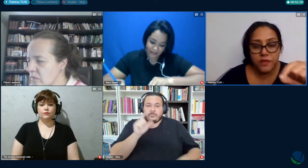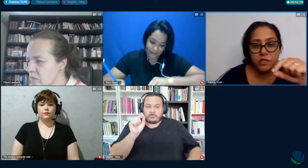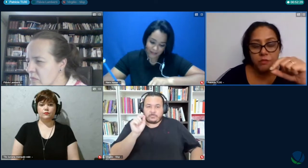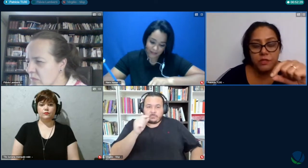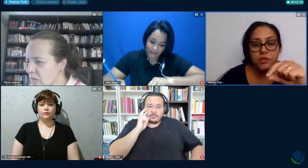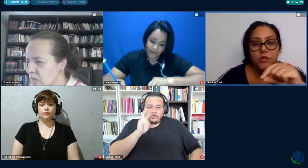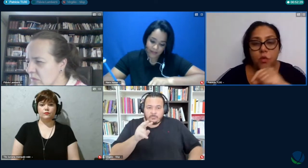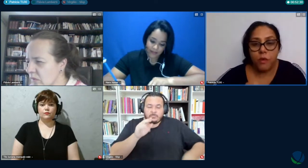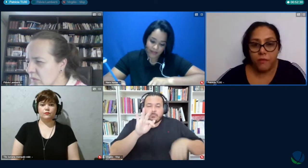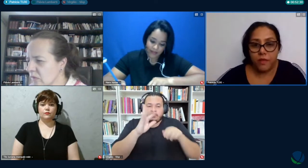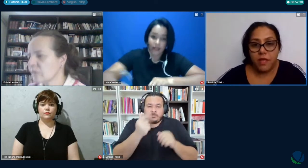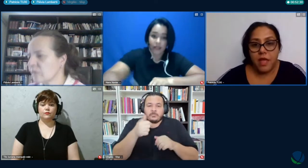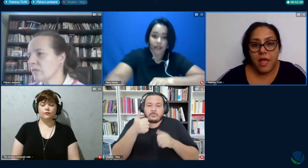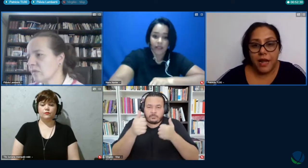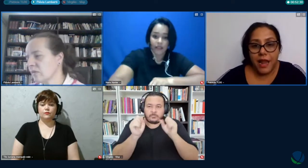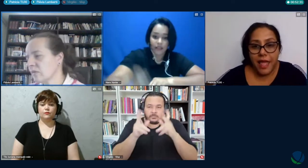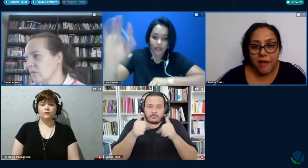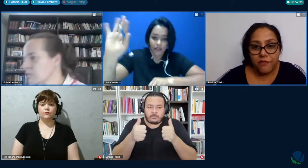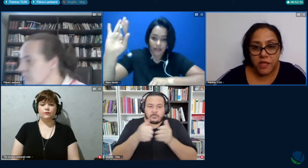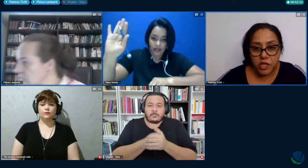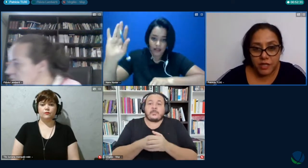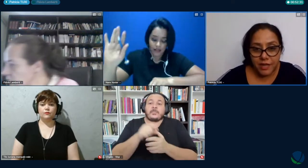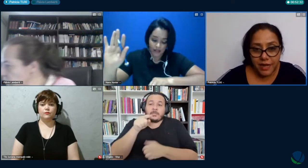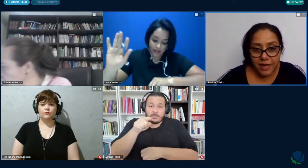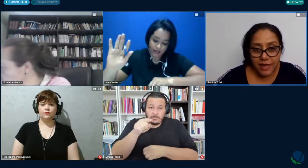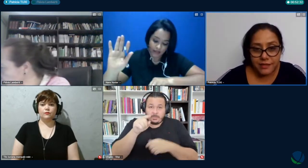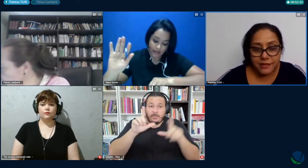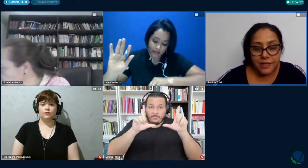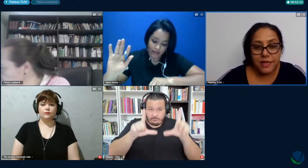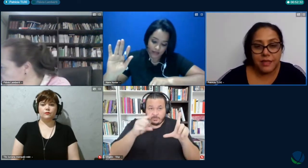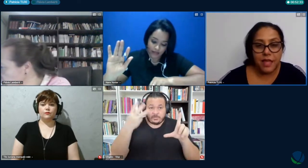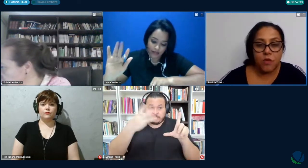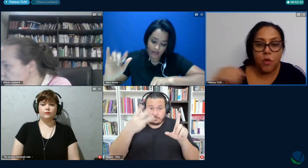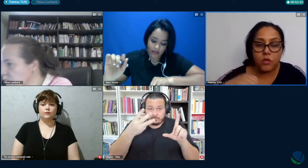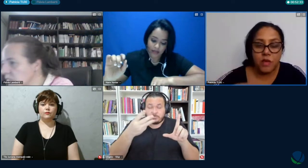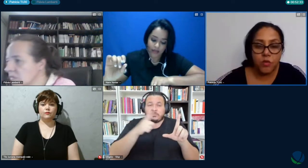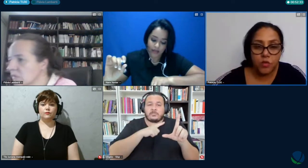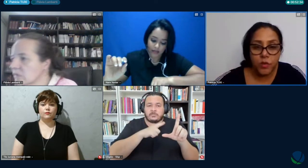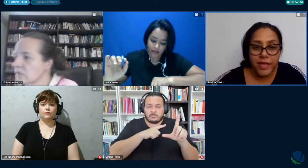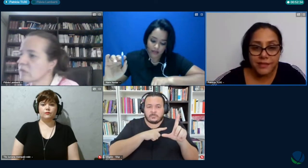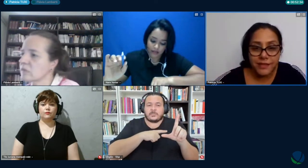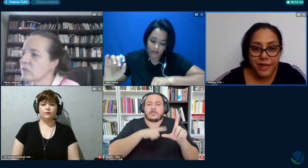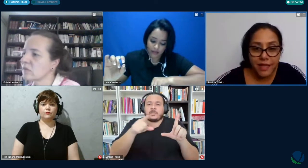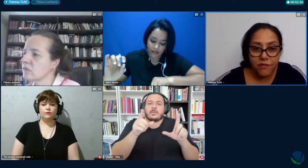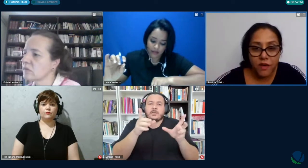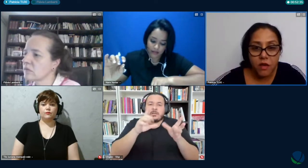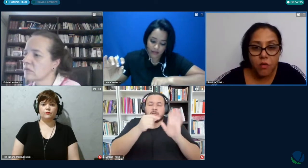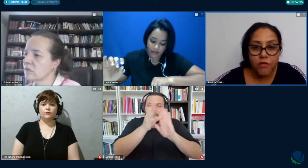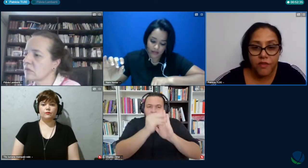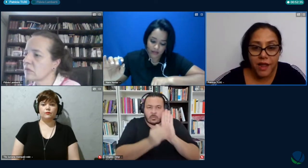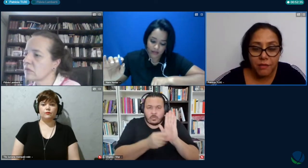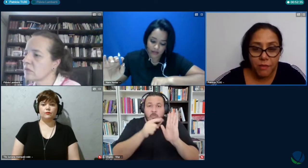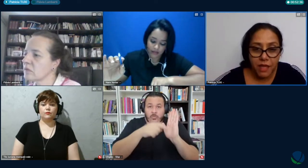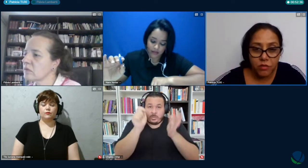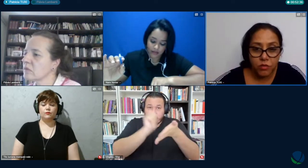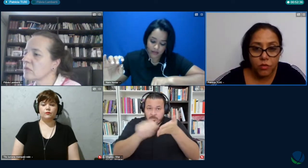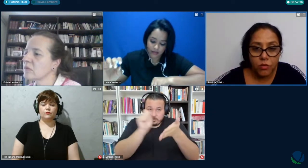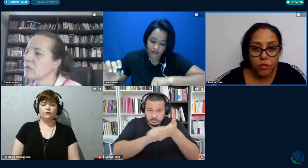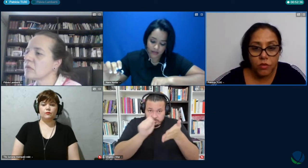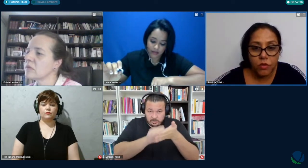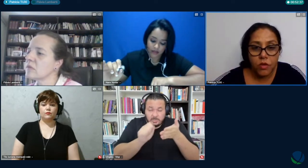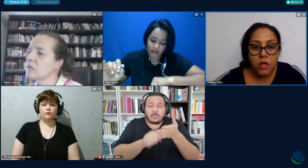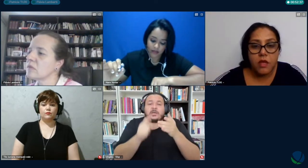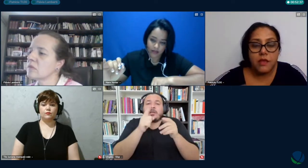vocês e a ficha, me desculpa. É a ficha 3, que tem o conteúdo. Escreva o